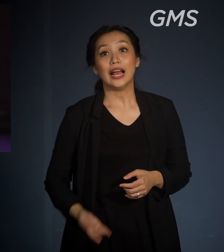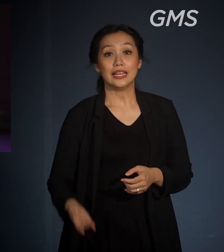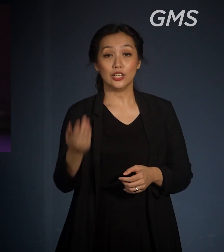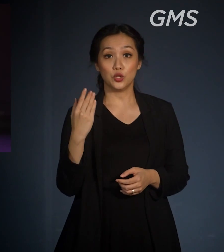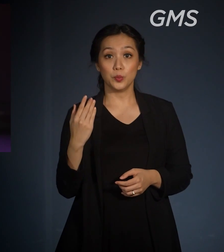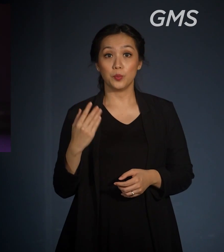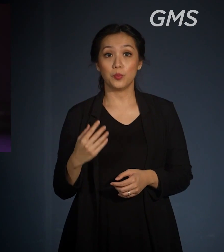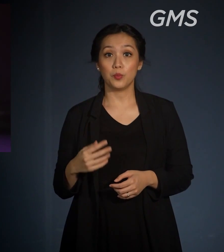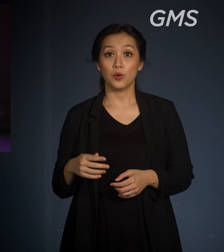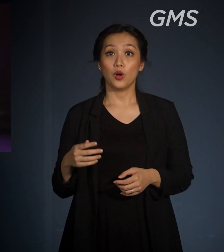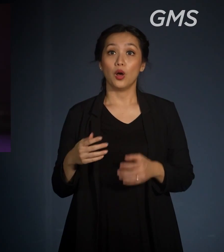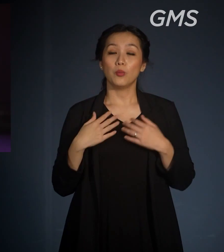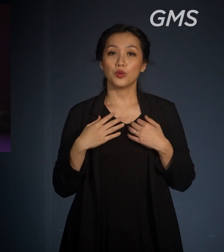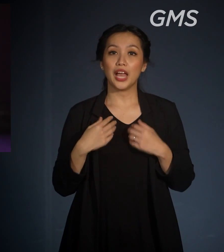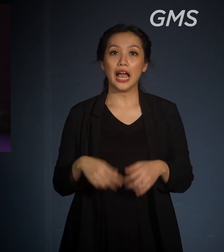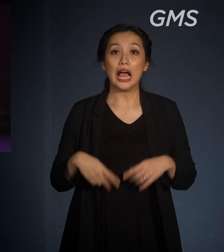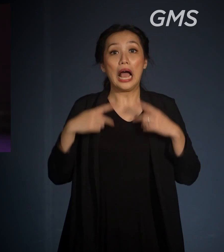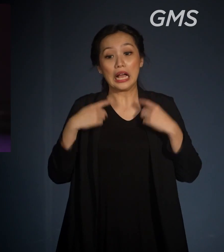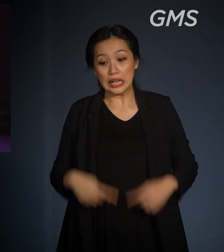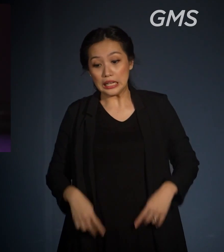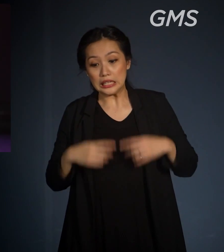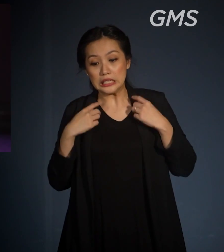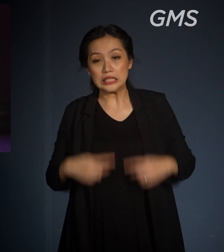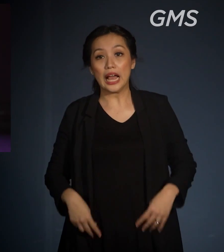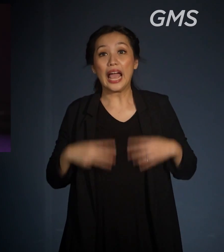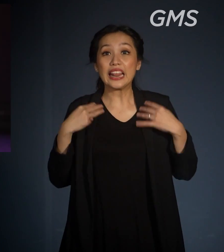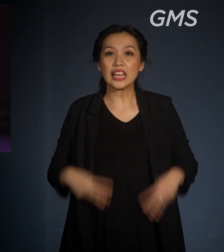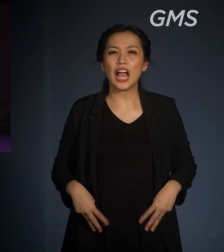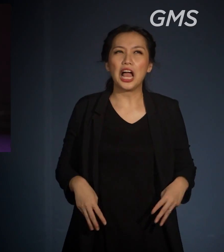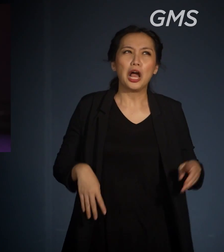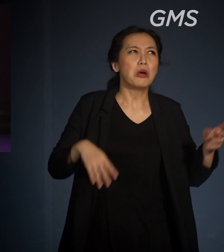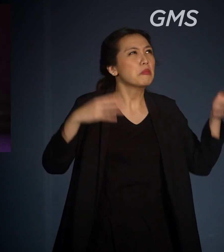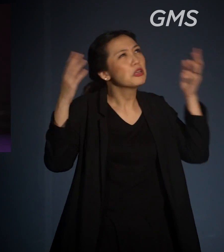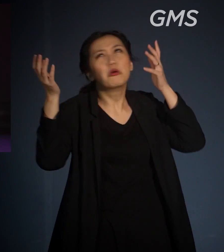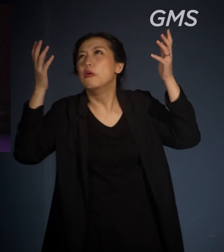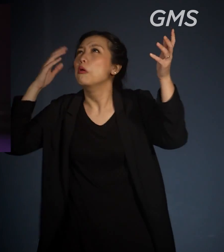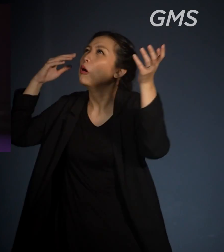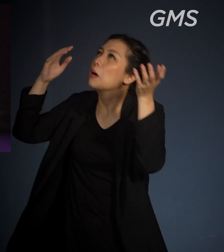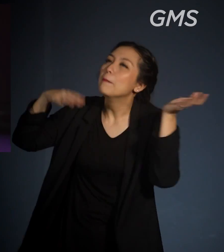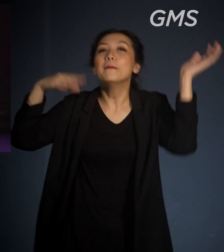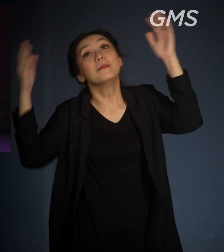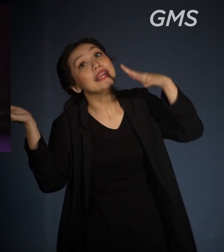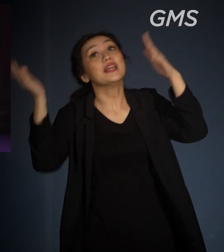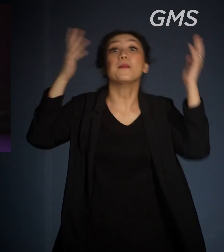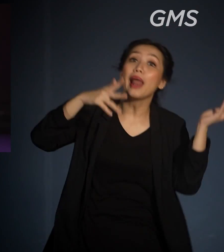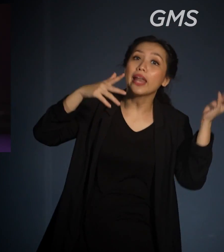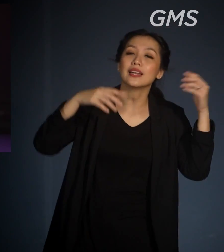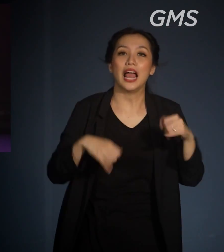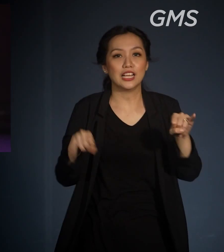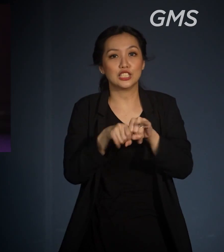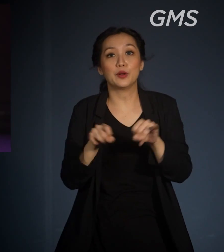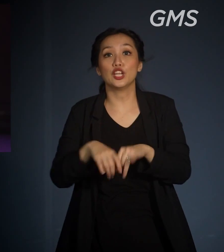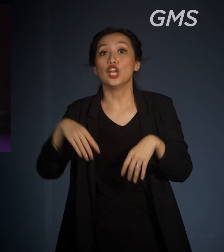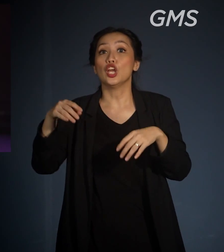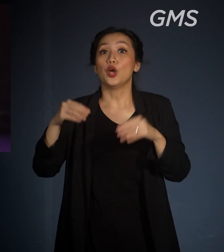lamanya, manusia lamanya itu pelin-pelan. Gak punya pendirian yang kuat. Ya, seperti buluh